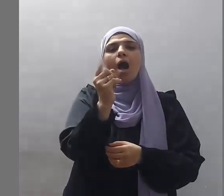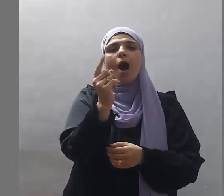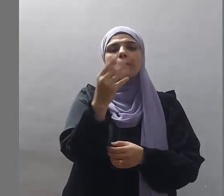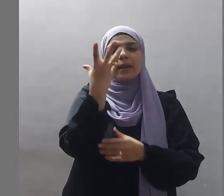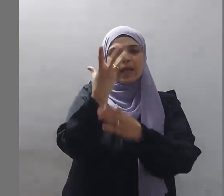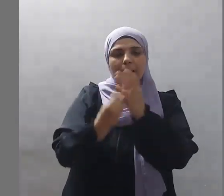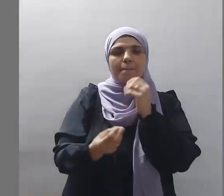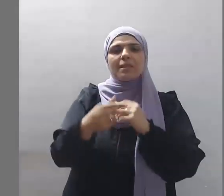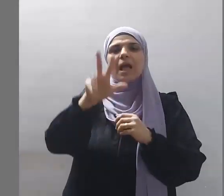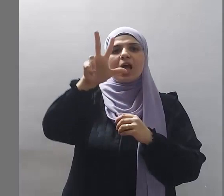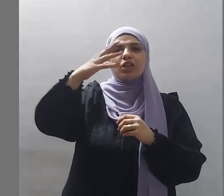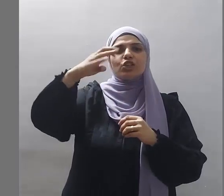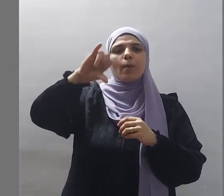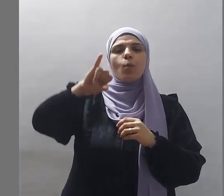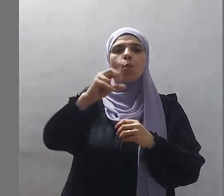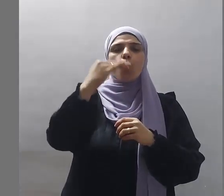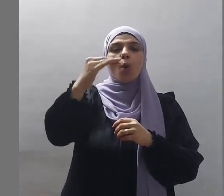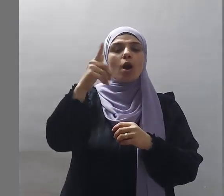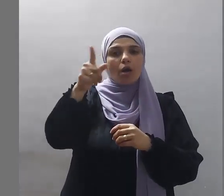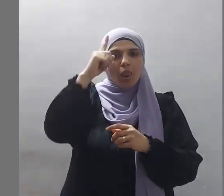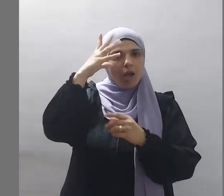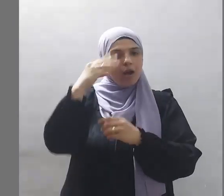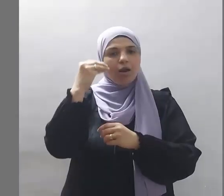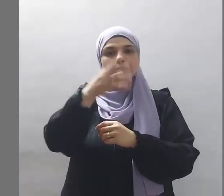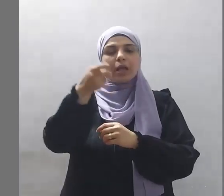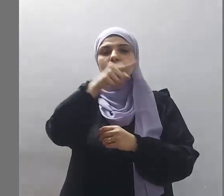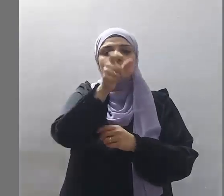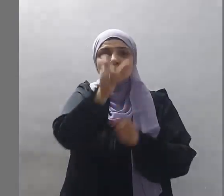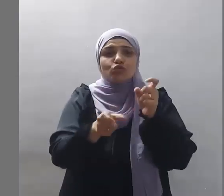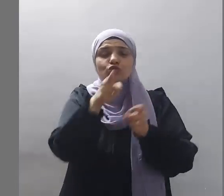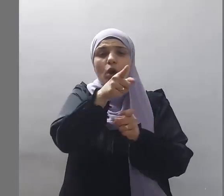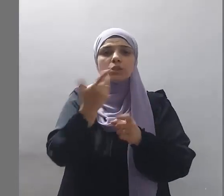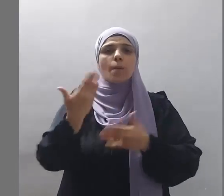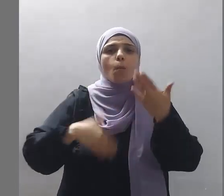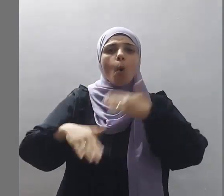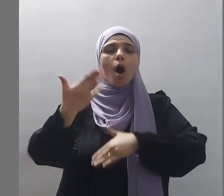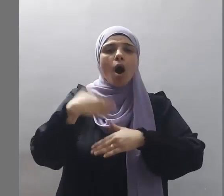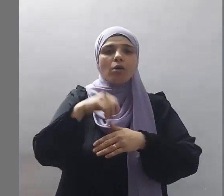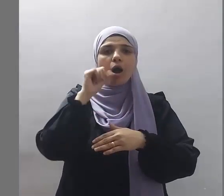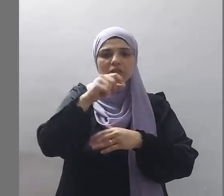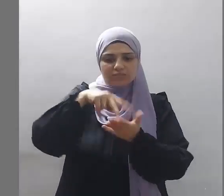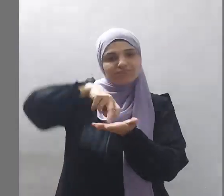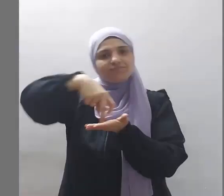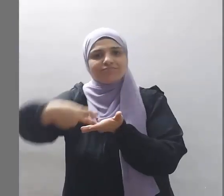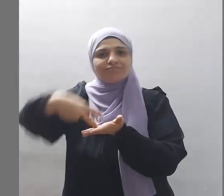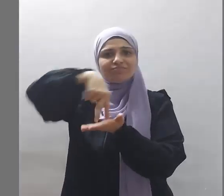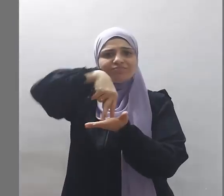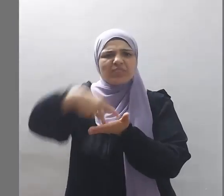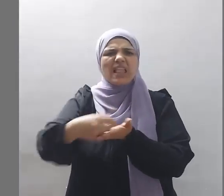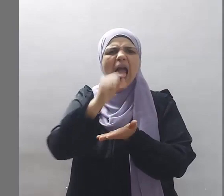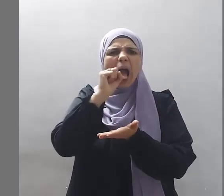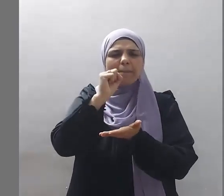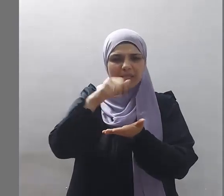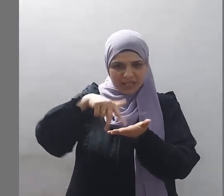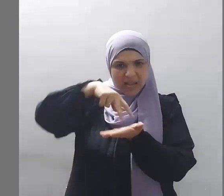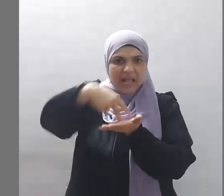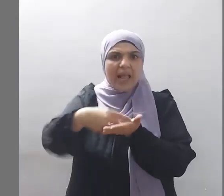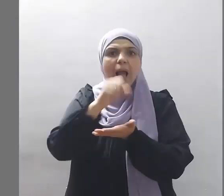رضي الله عنه، الذي كان من ذوي القدرات الخاصة، به عرج شديد في رجله، وكان